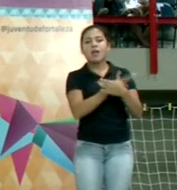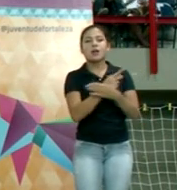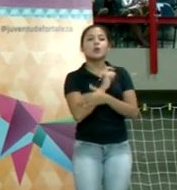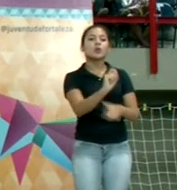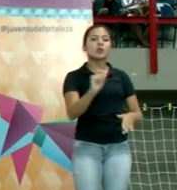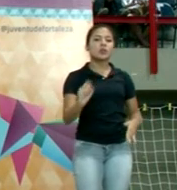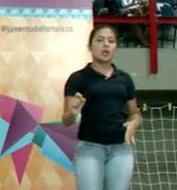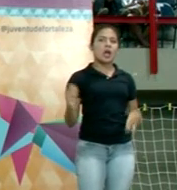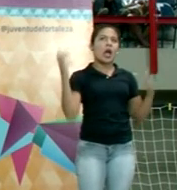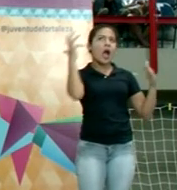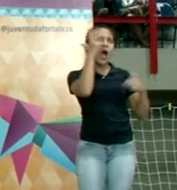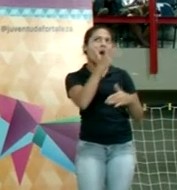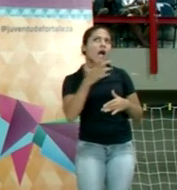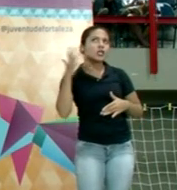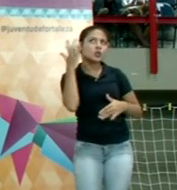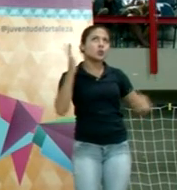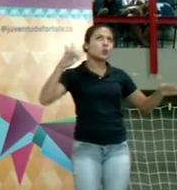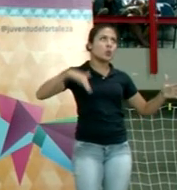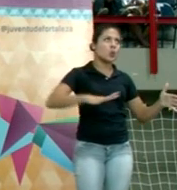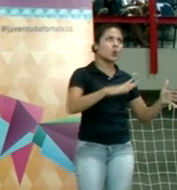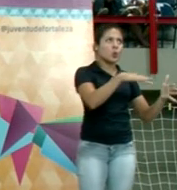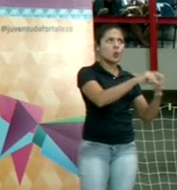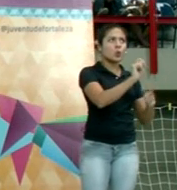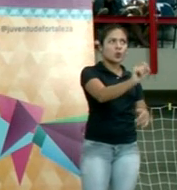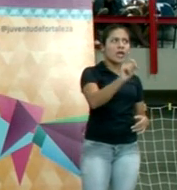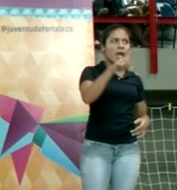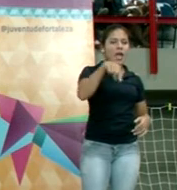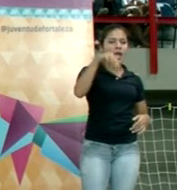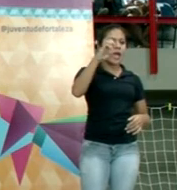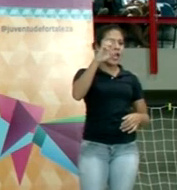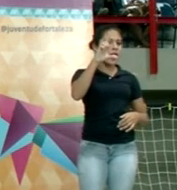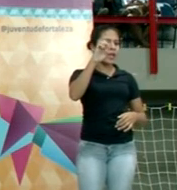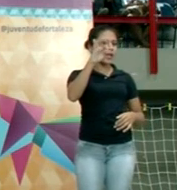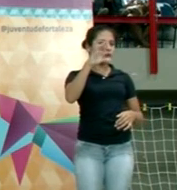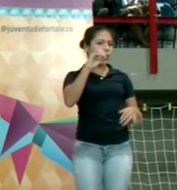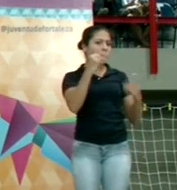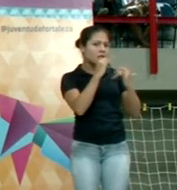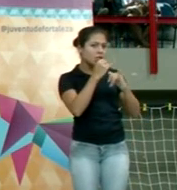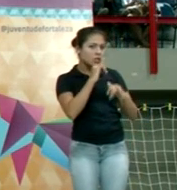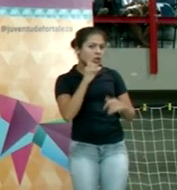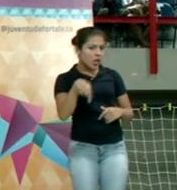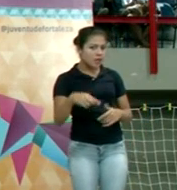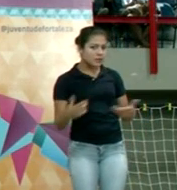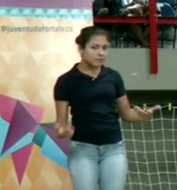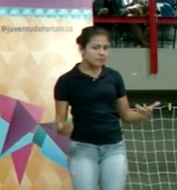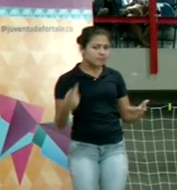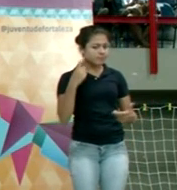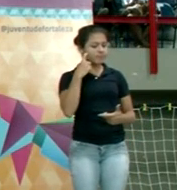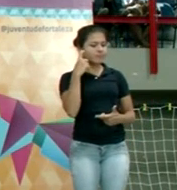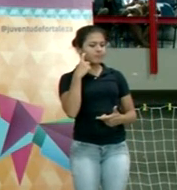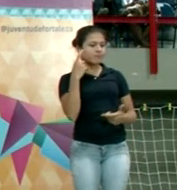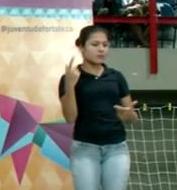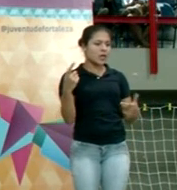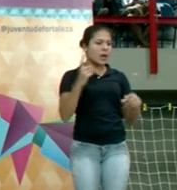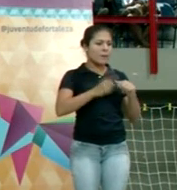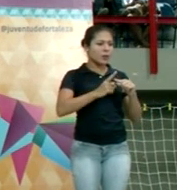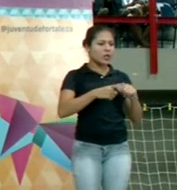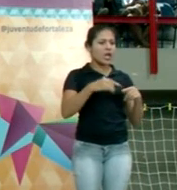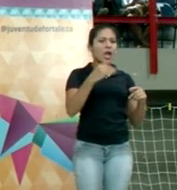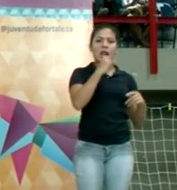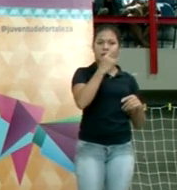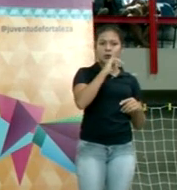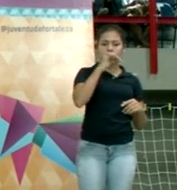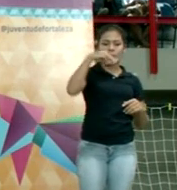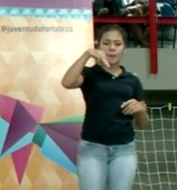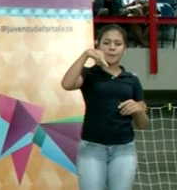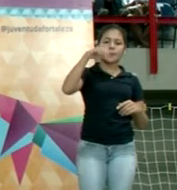rádio. Será uma onda eletromagnética? Não pode ser. porque onda eletromagnética é luz e o